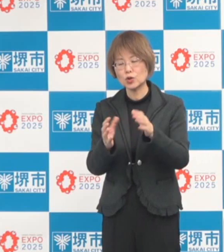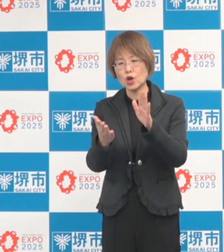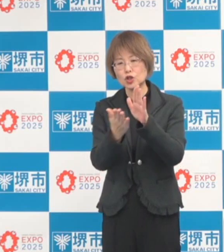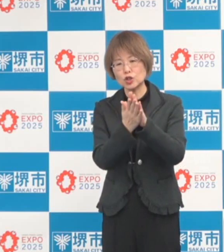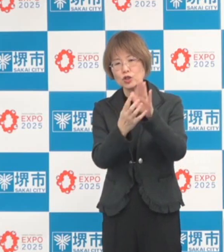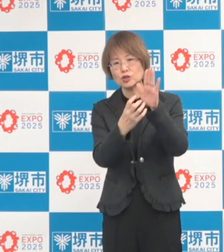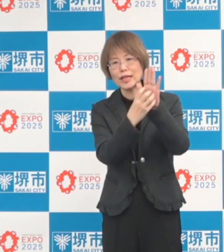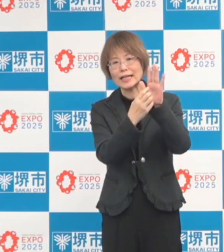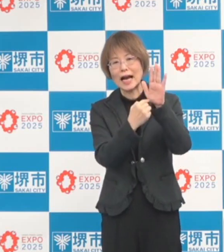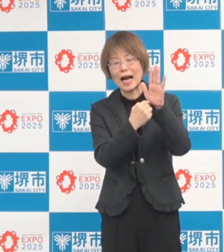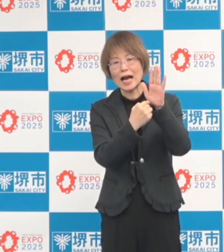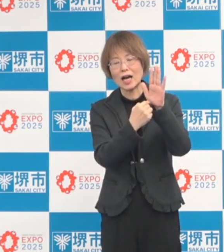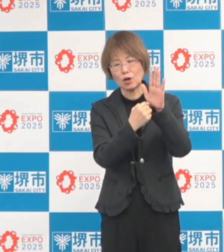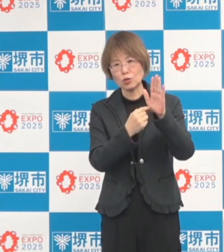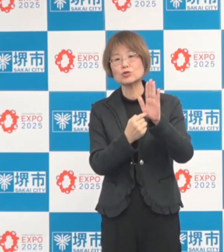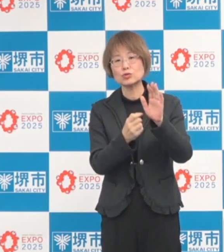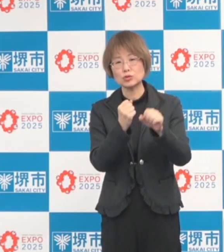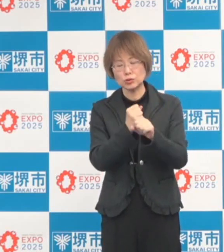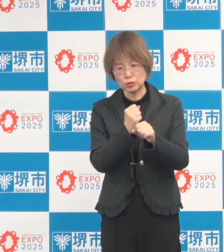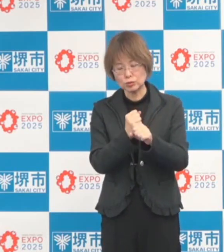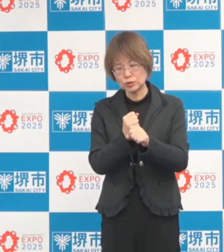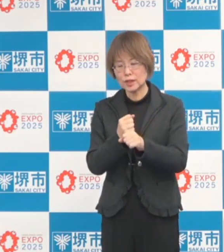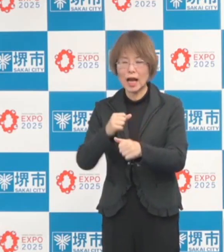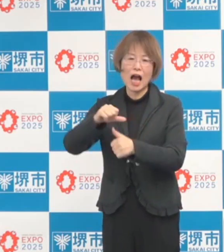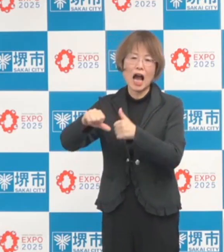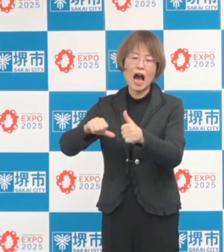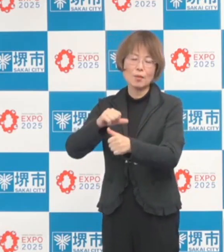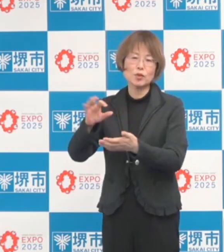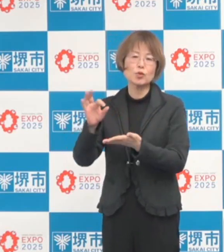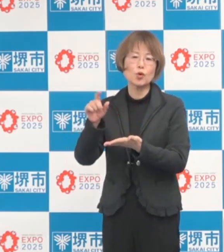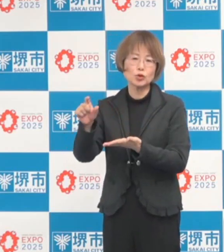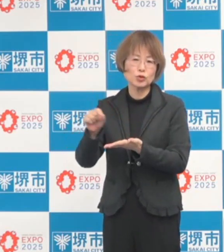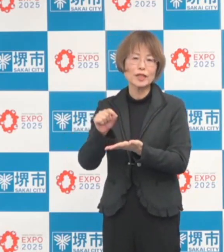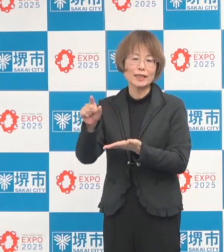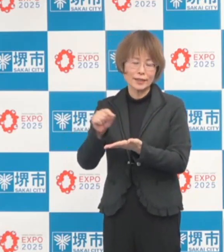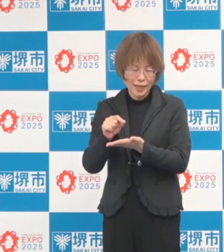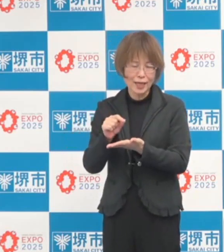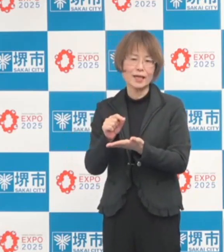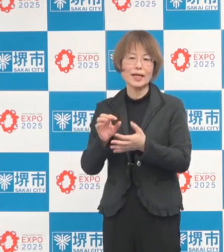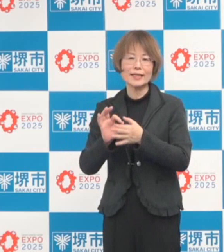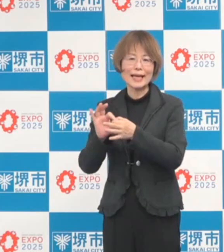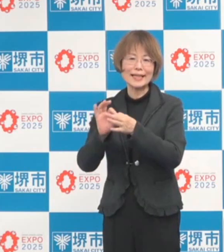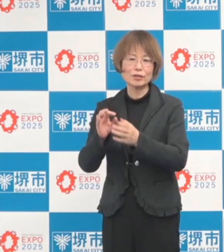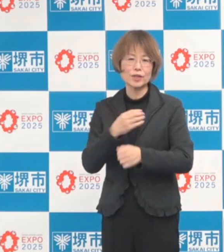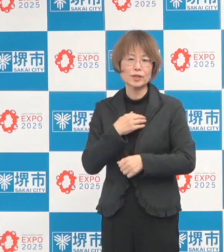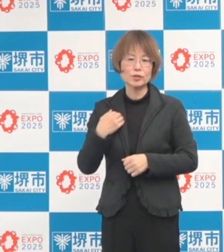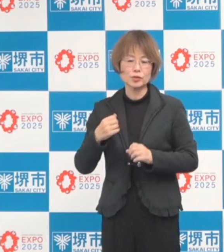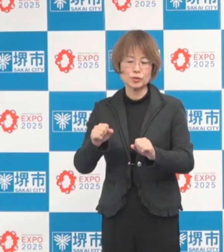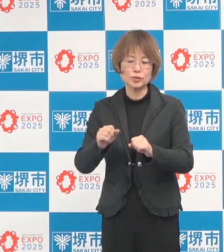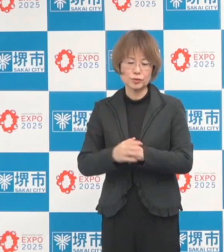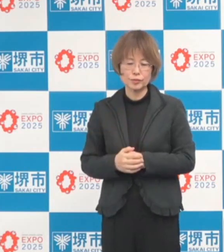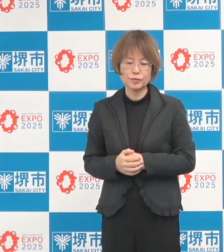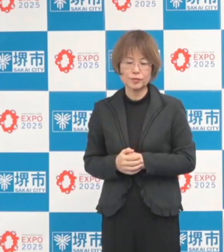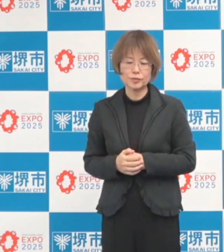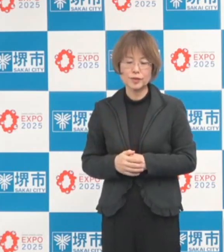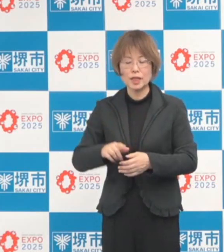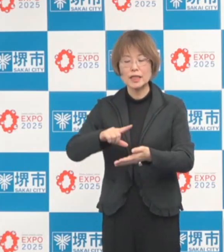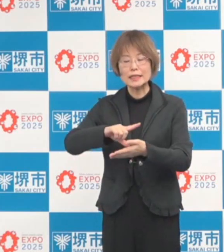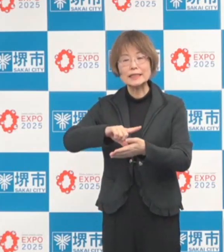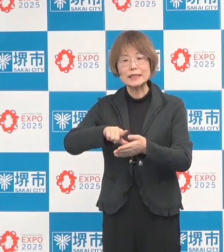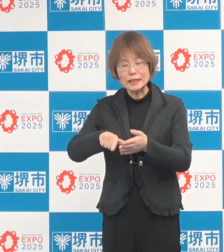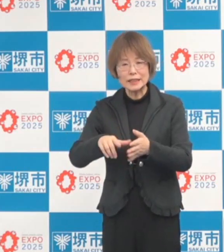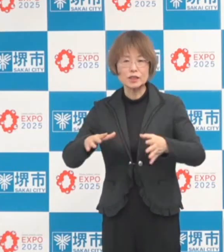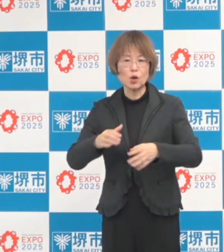プリを活用した見守りサービスを提供いたします。地域包括支援センター、こち